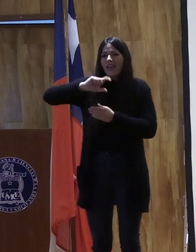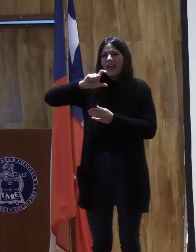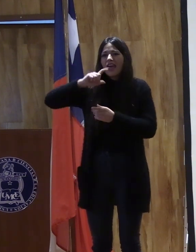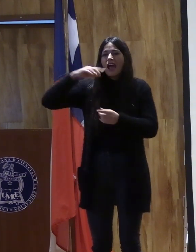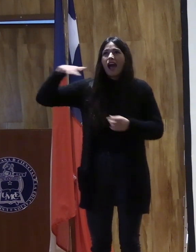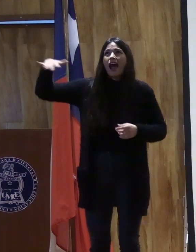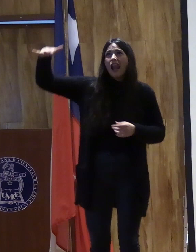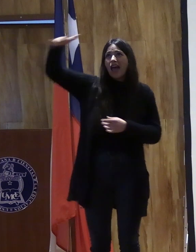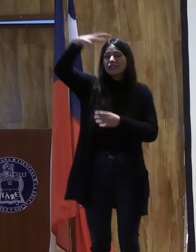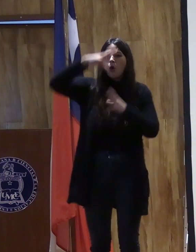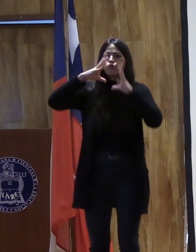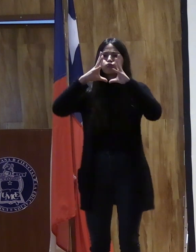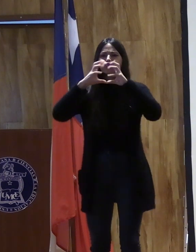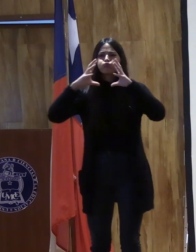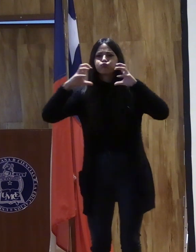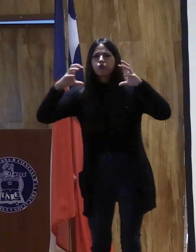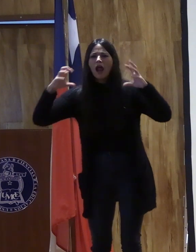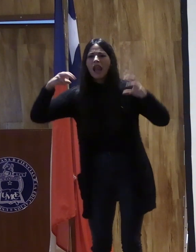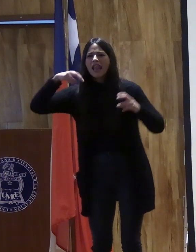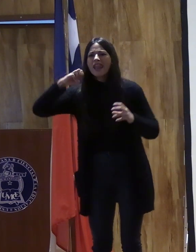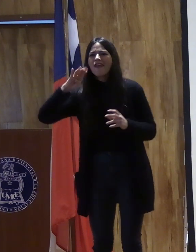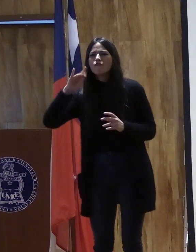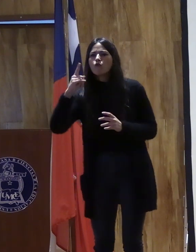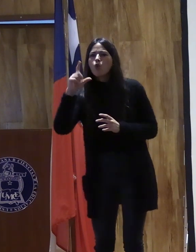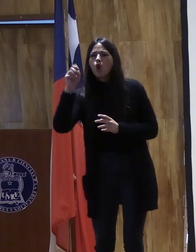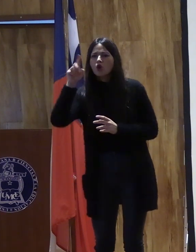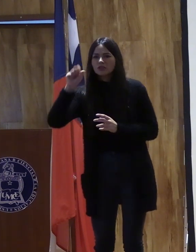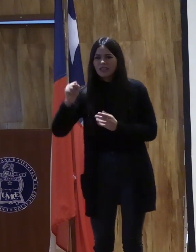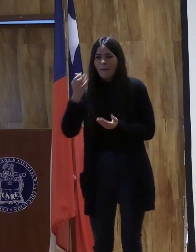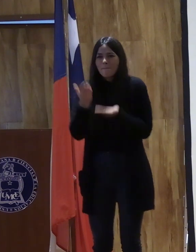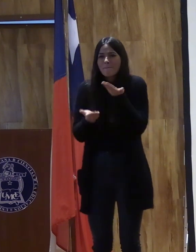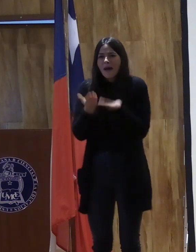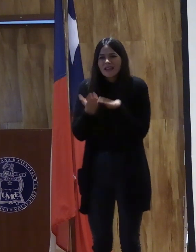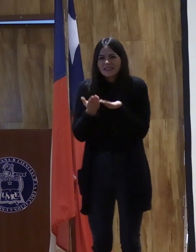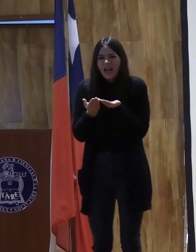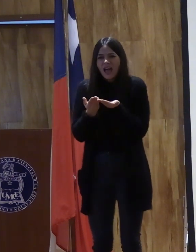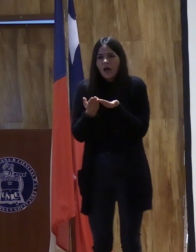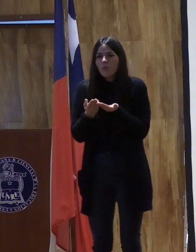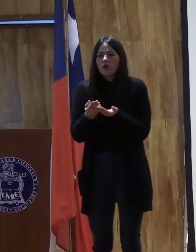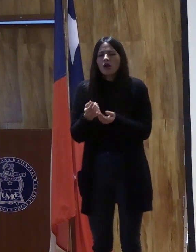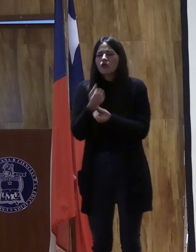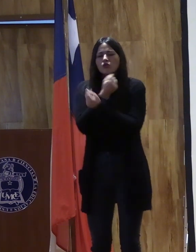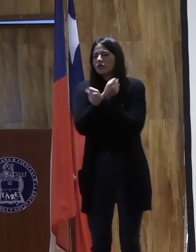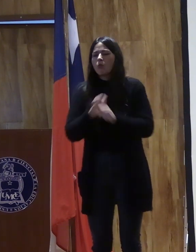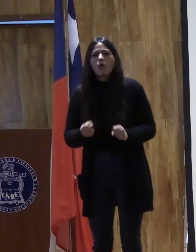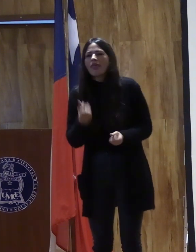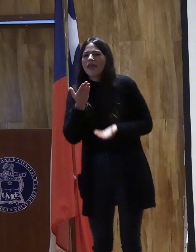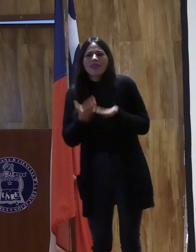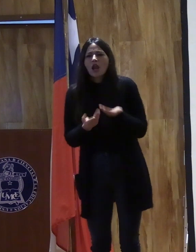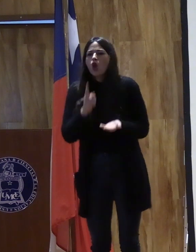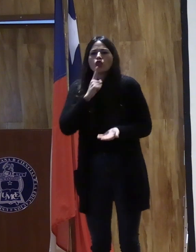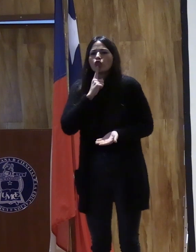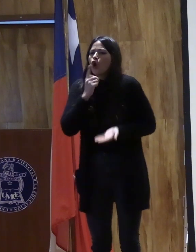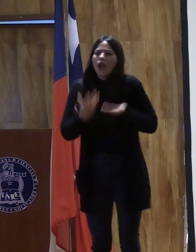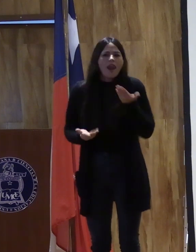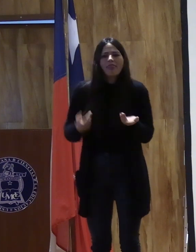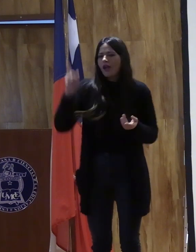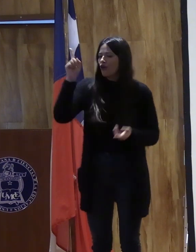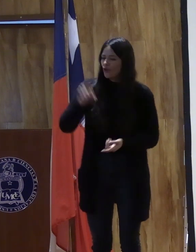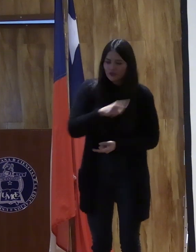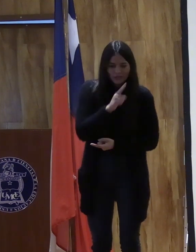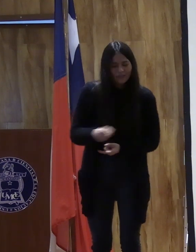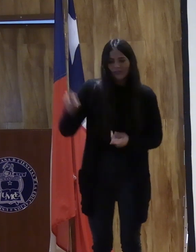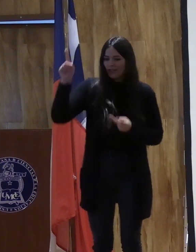de una nebulosa, en masas solares, porque medirla en kilos o en toneladas sería absurdo,